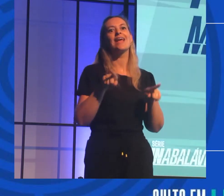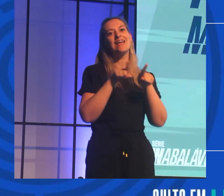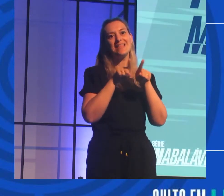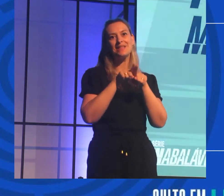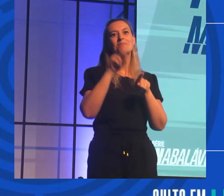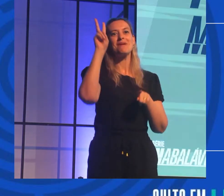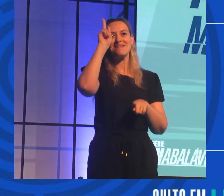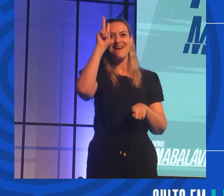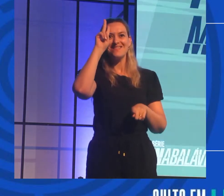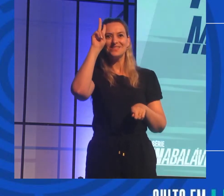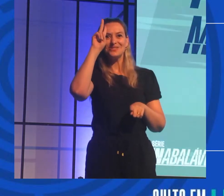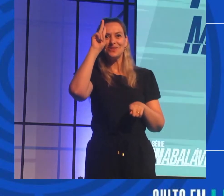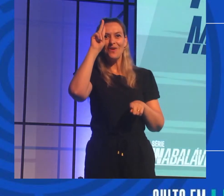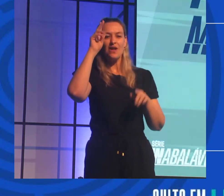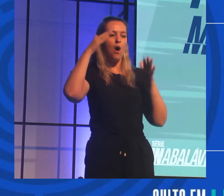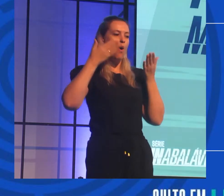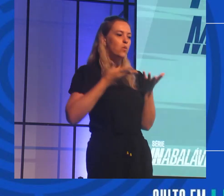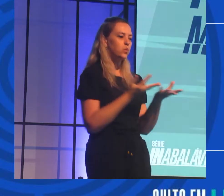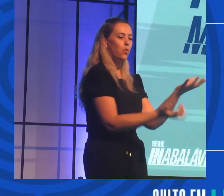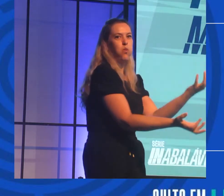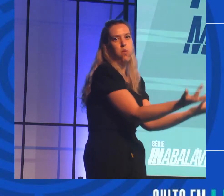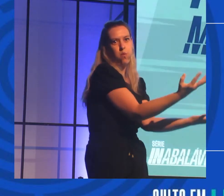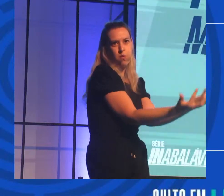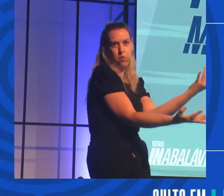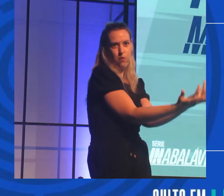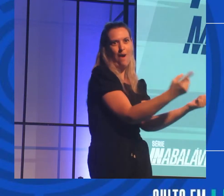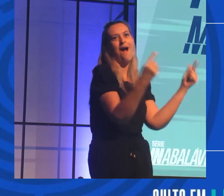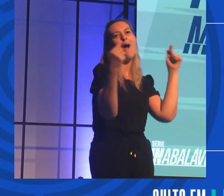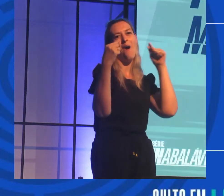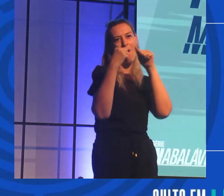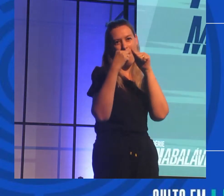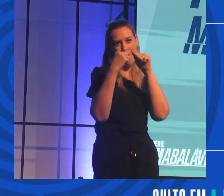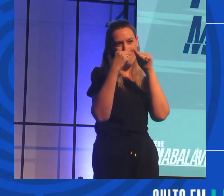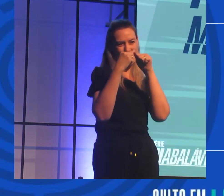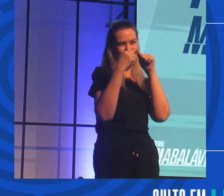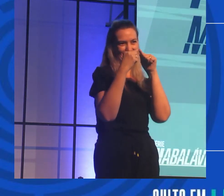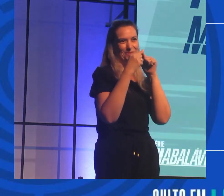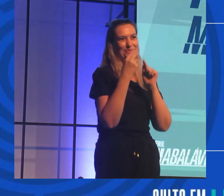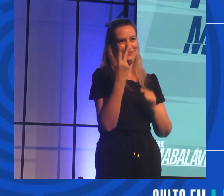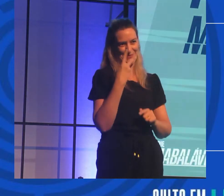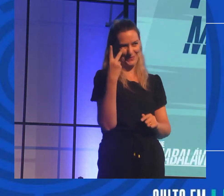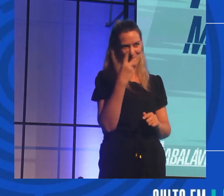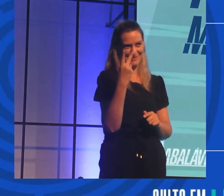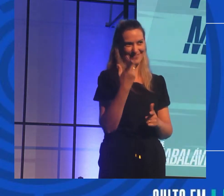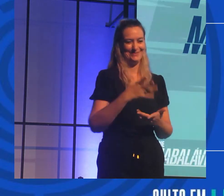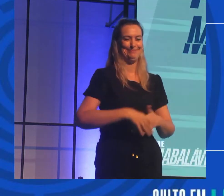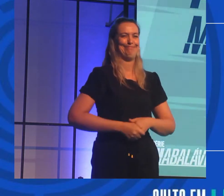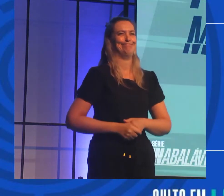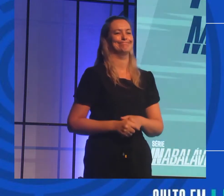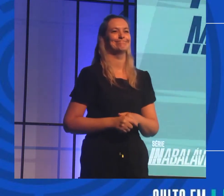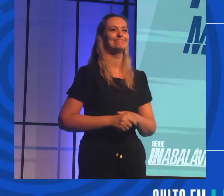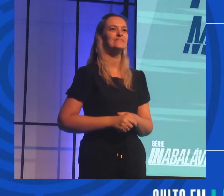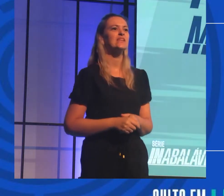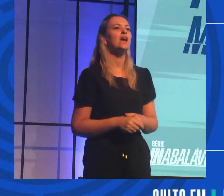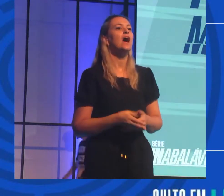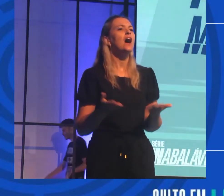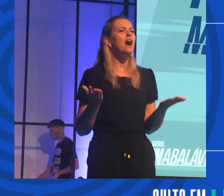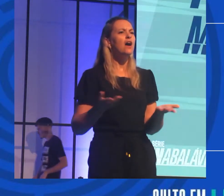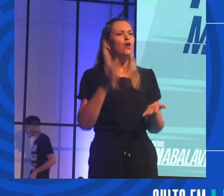Mas semana passada nós falamos de uma fé destemida, uma fé que crê na ação, na graça de Deus, do favor de